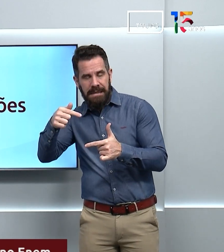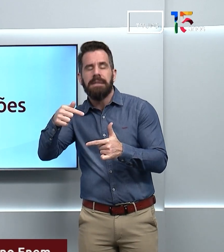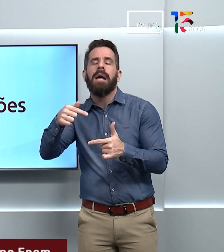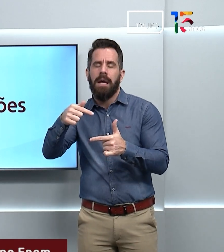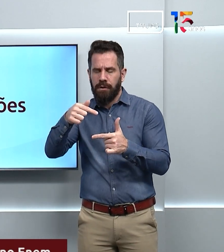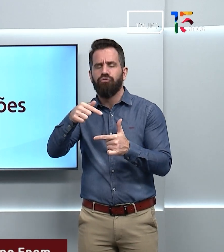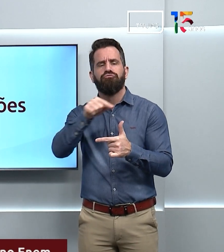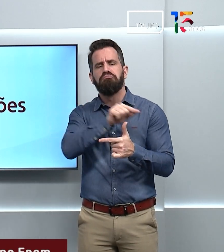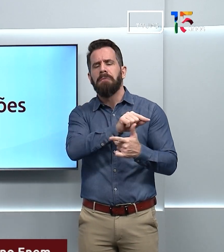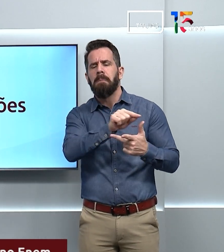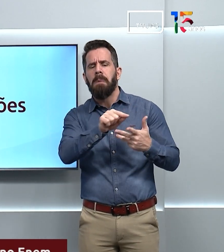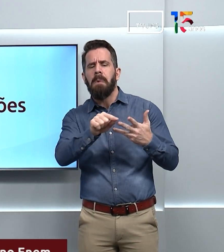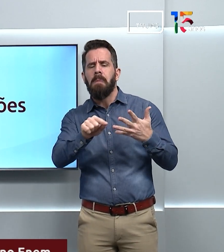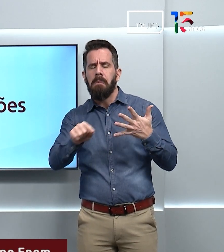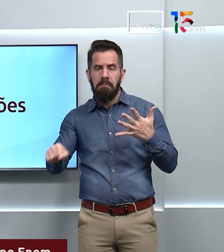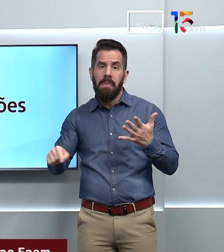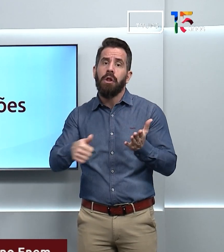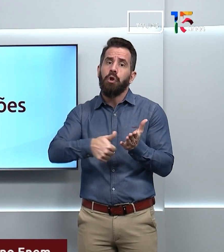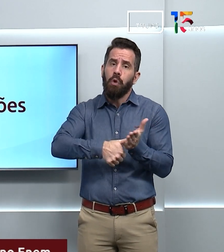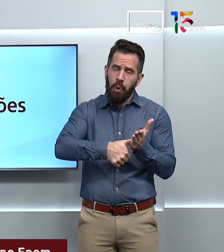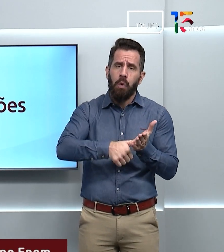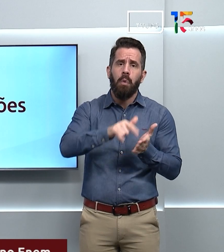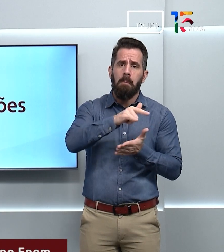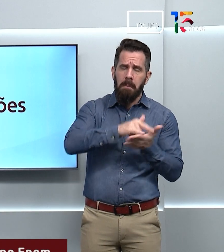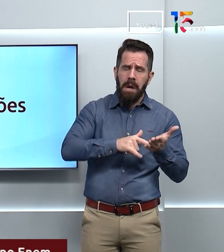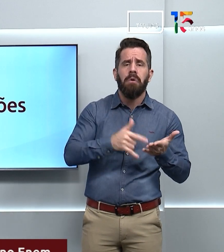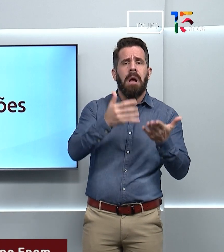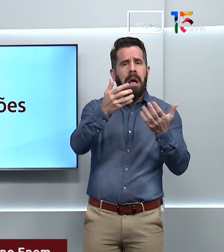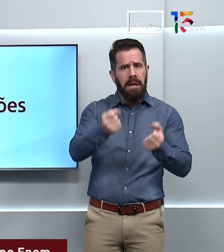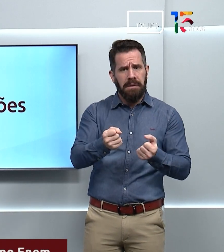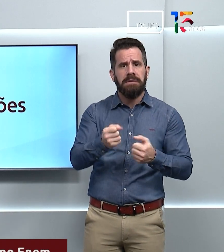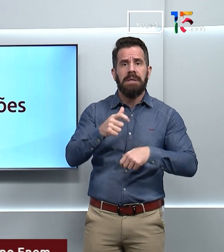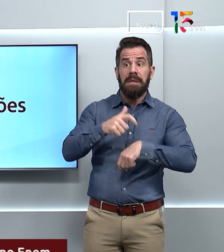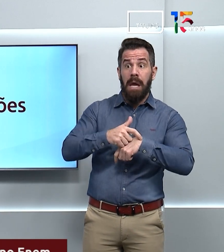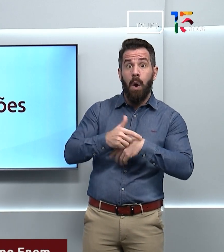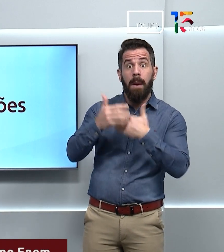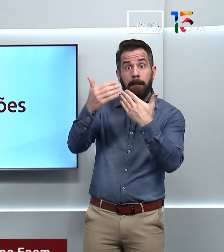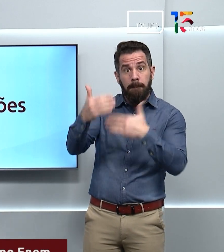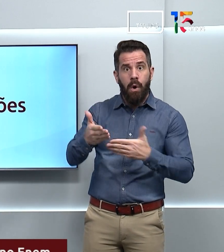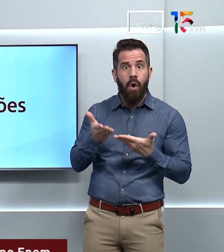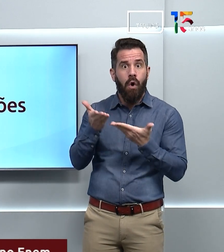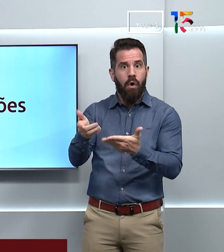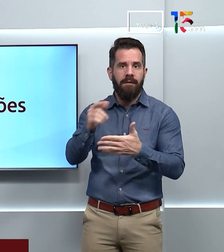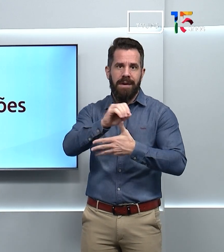1997. Qualquer um desses documentos, então, aceitos para a realização da prova do Enem.